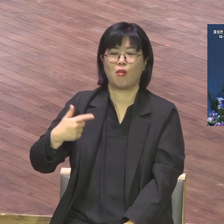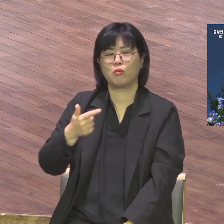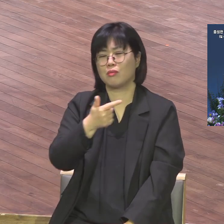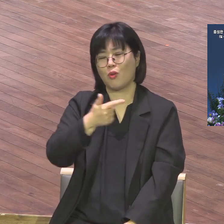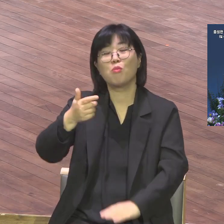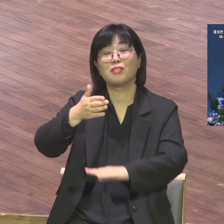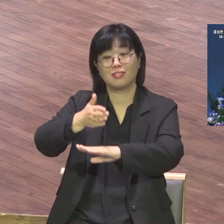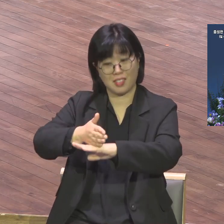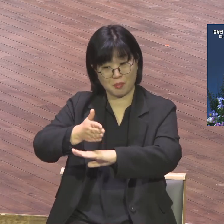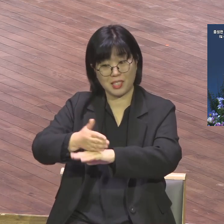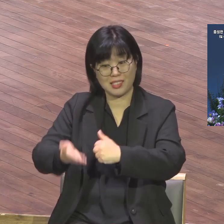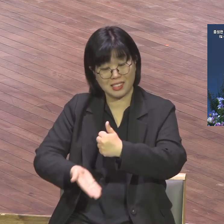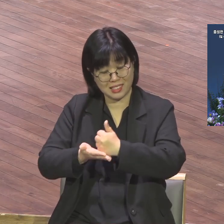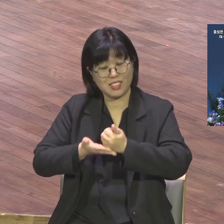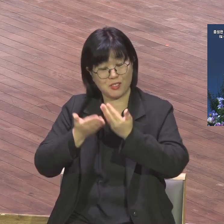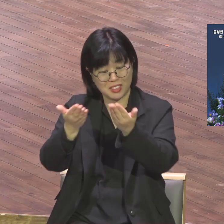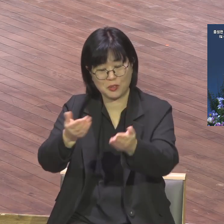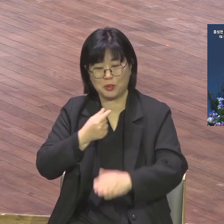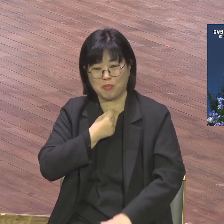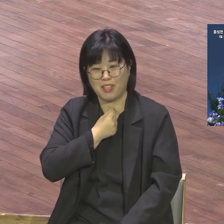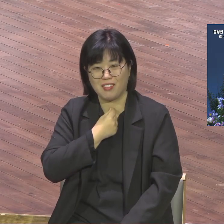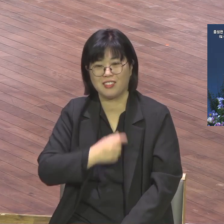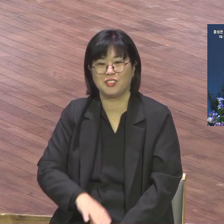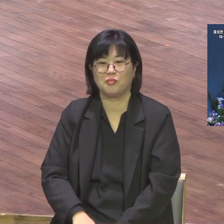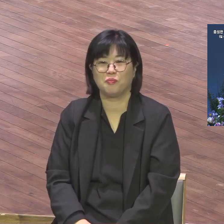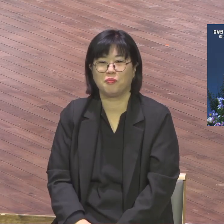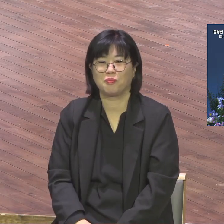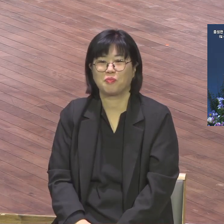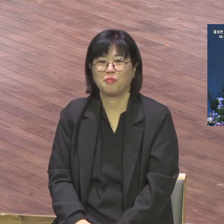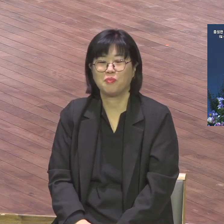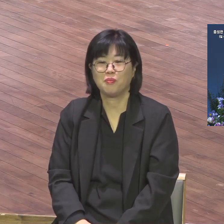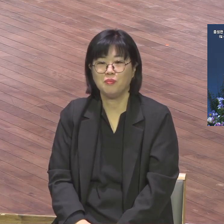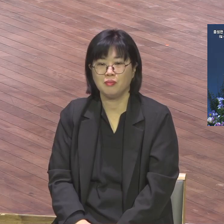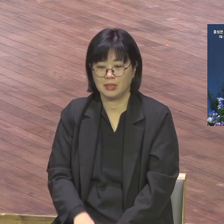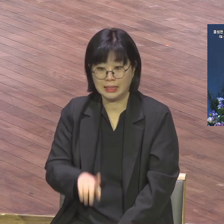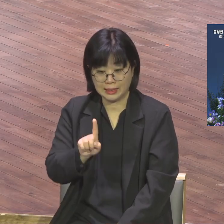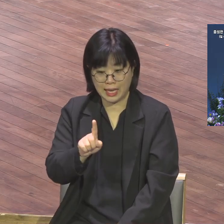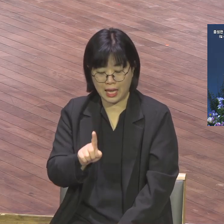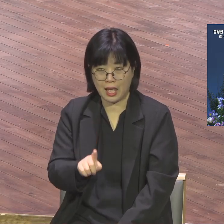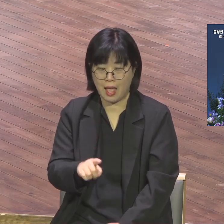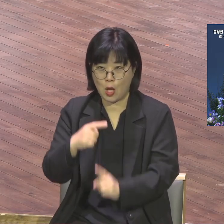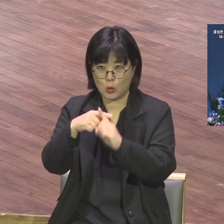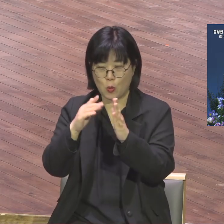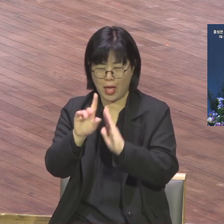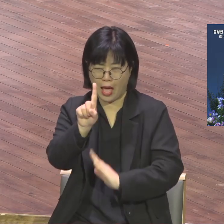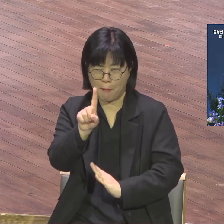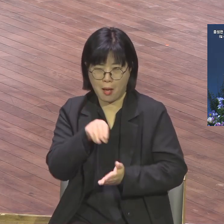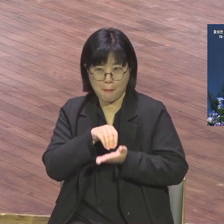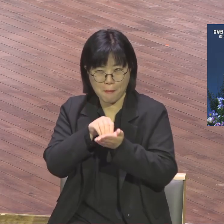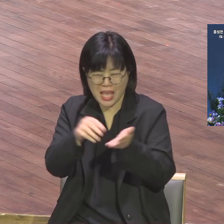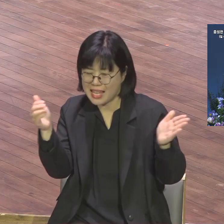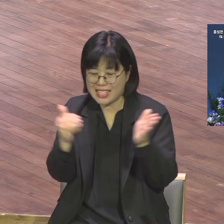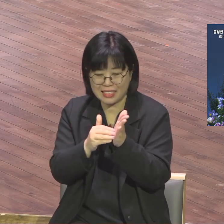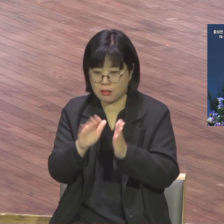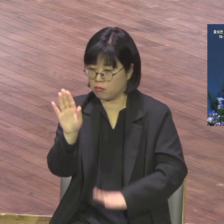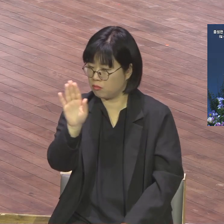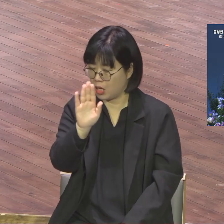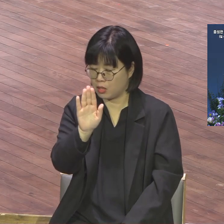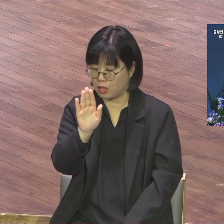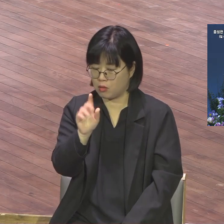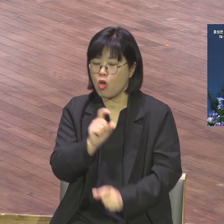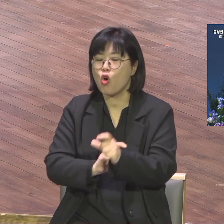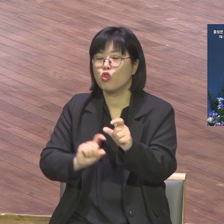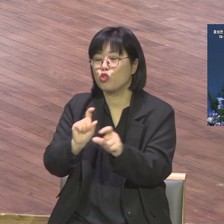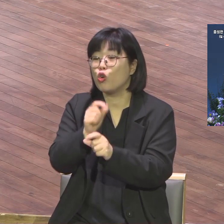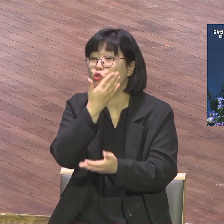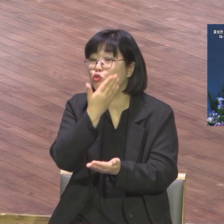그런데 이제는요 여기서 한 걸음 더 나아가서 정착이 데려오는 것도 중요하지만은